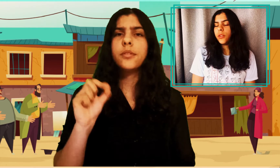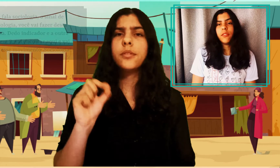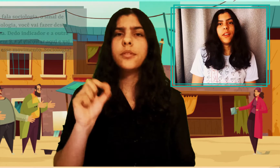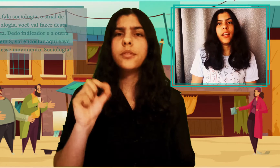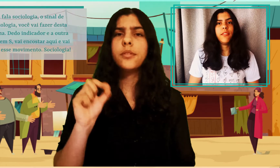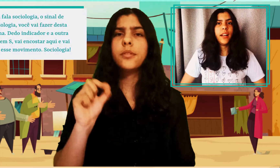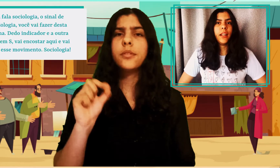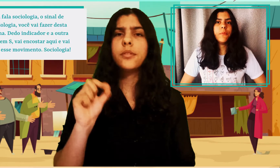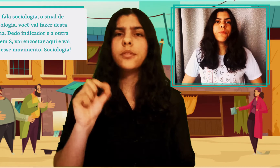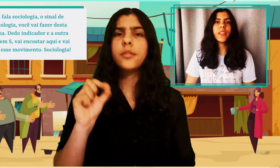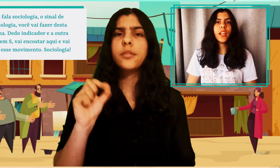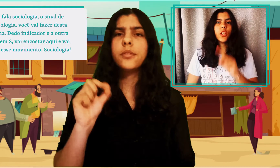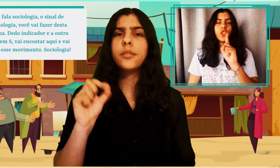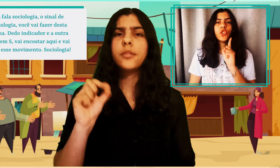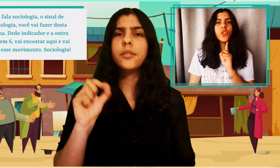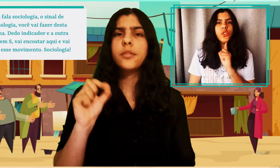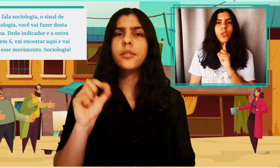Então ela fala,